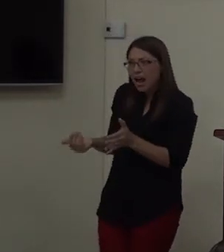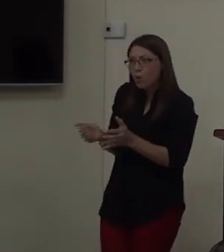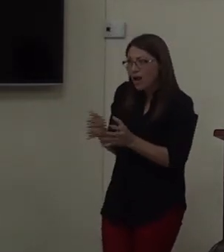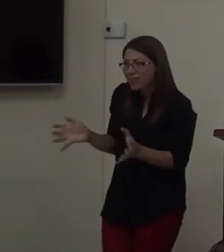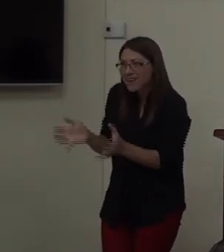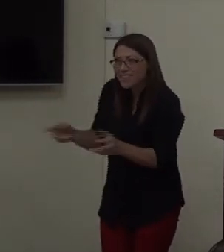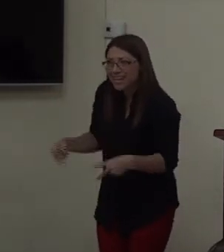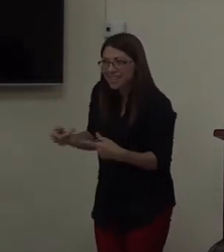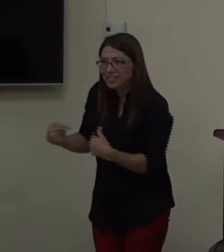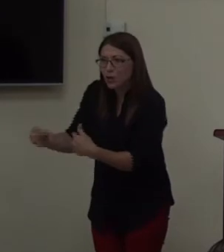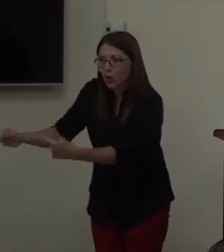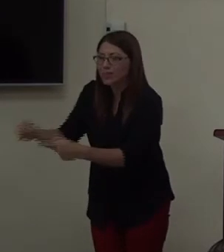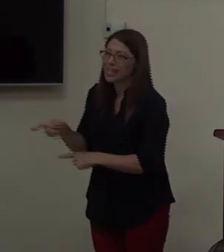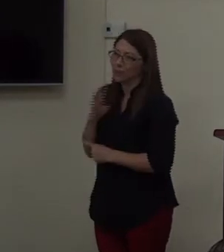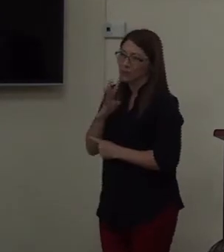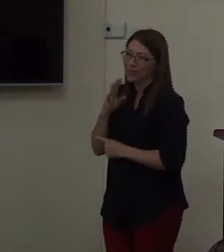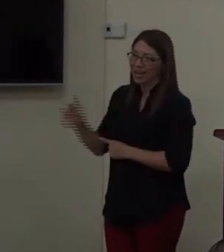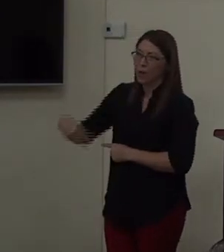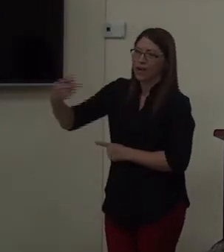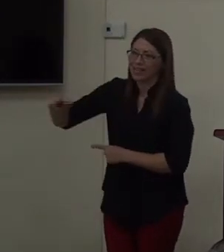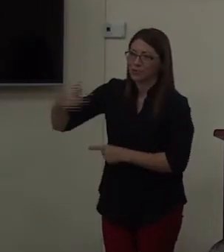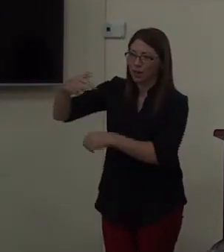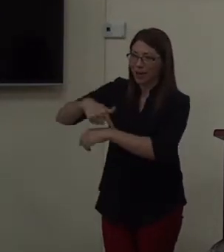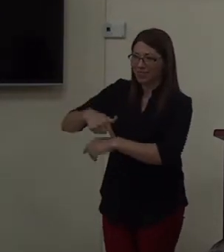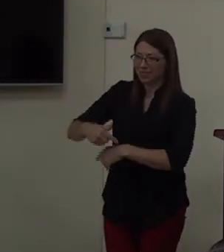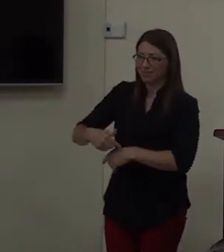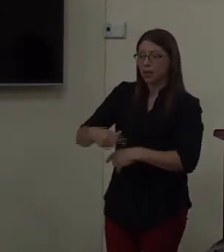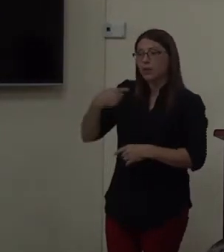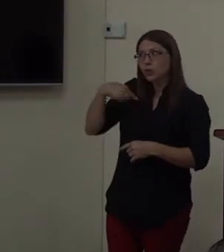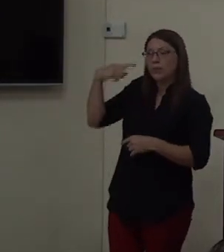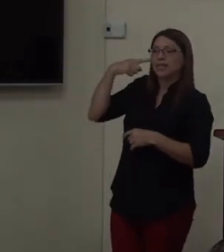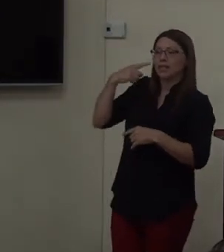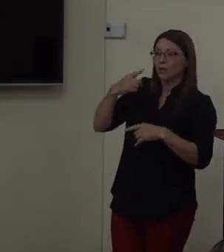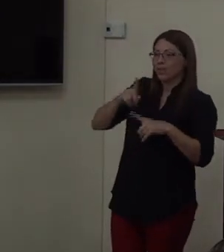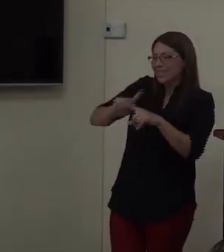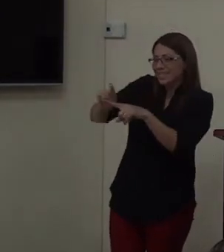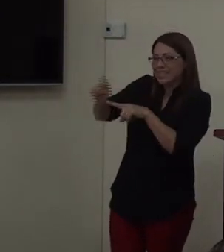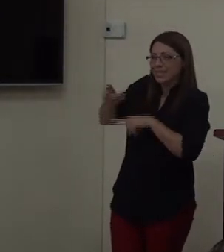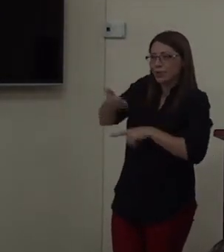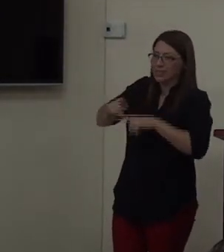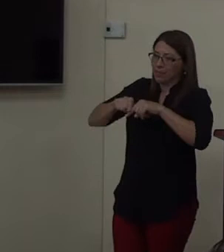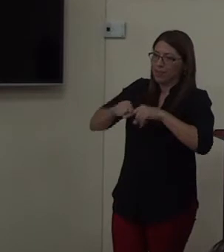¿verdad? Porque están pensando en cosas muy distintas dependiendo de muchos factores. Otros,